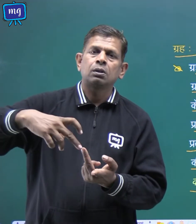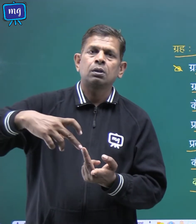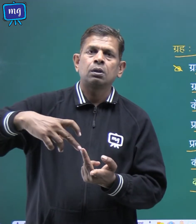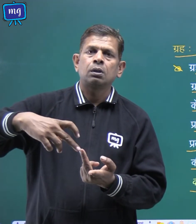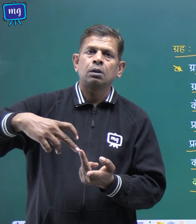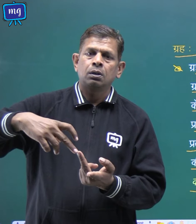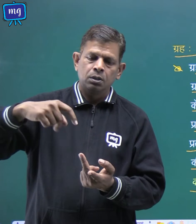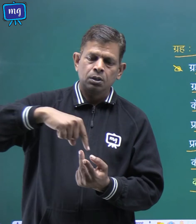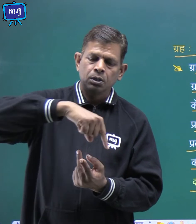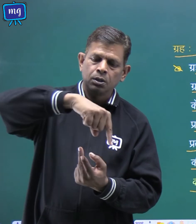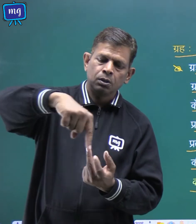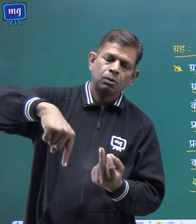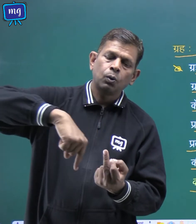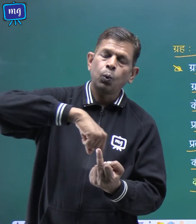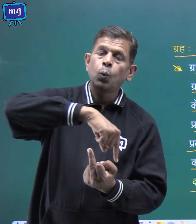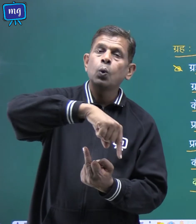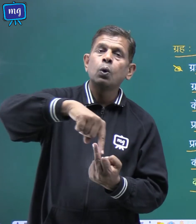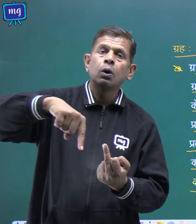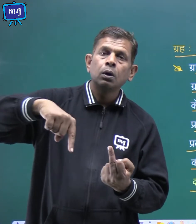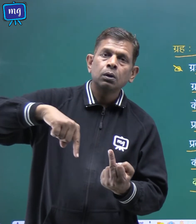इसके चारों ओर